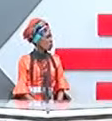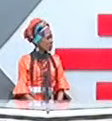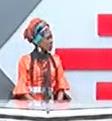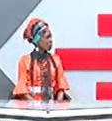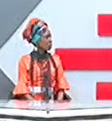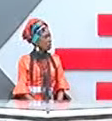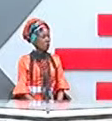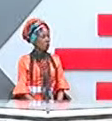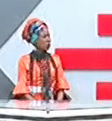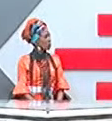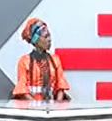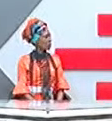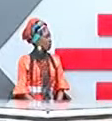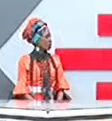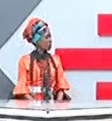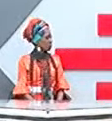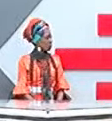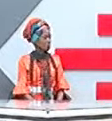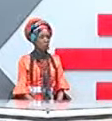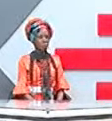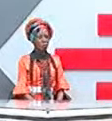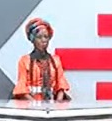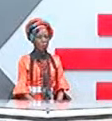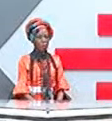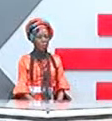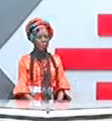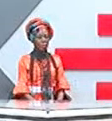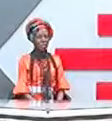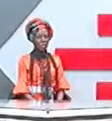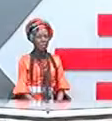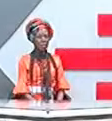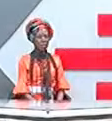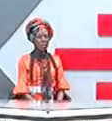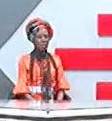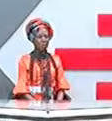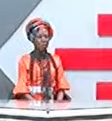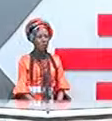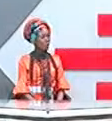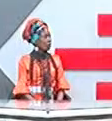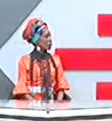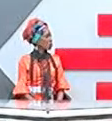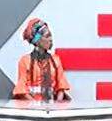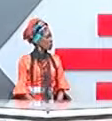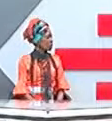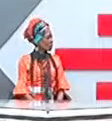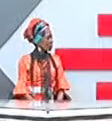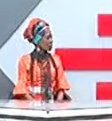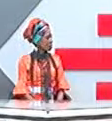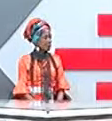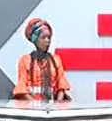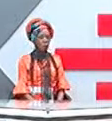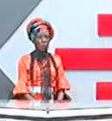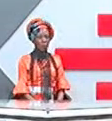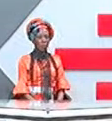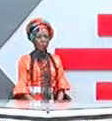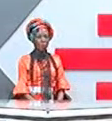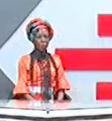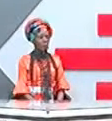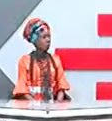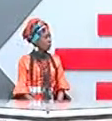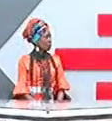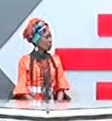kiggwe tuddeyo mu mbeera eza bulijjo ebintu bino omanyi birina engeri gye bikuumira abantu ku bunkenke obunkenke